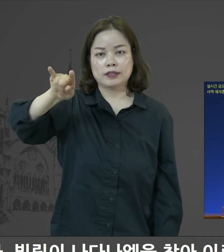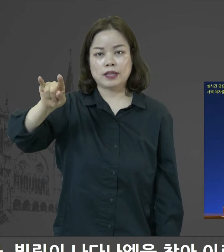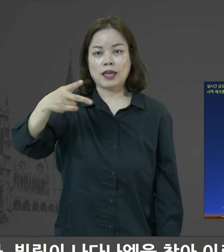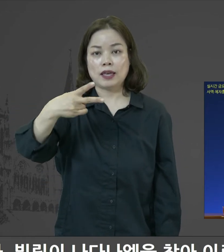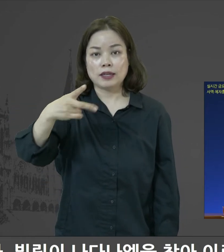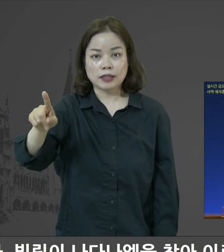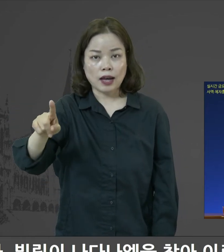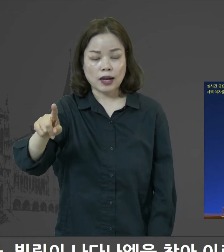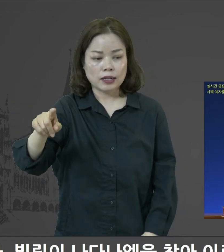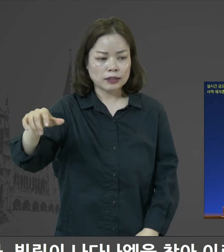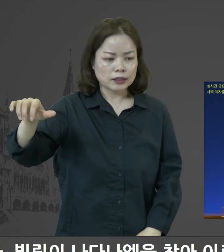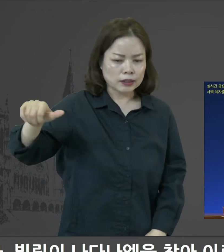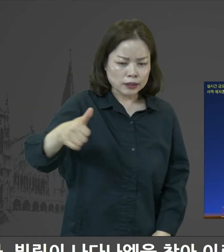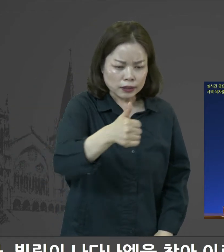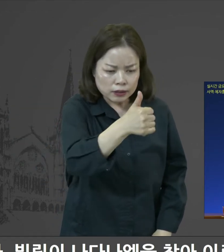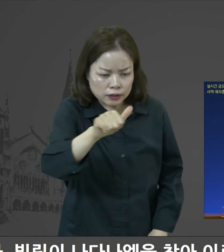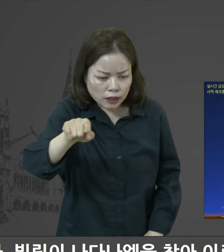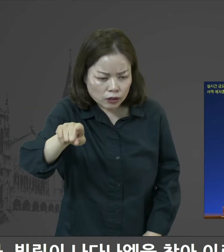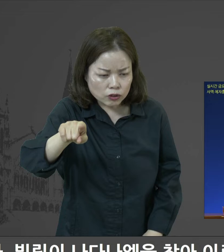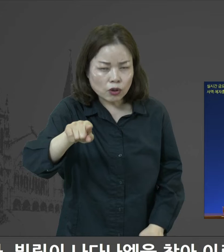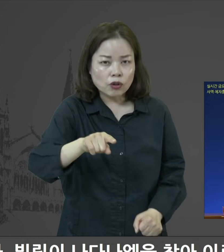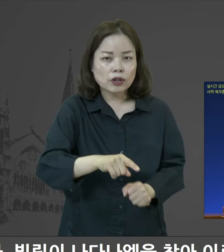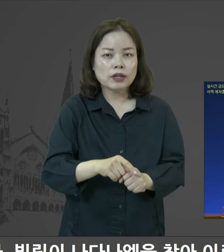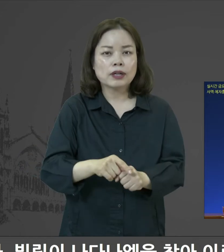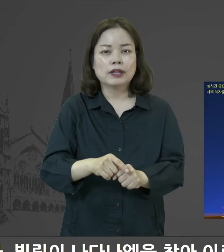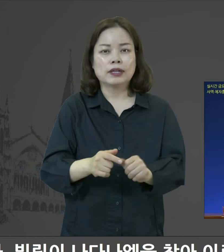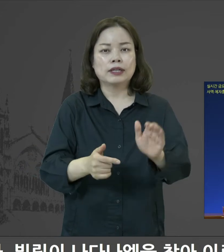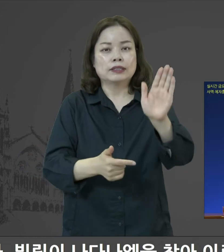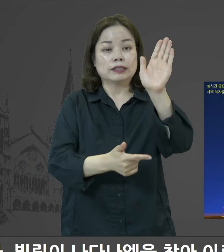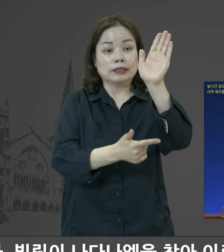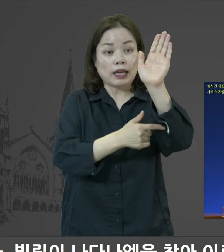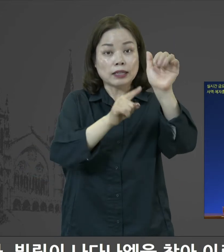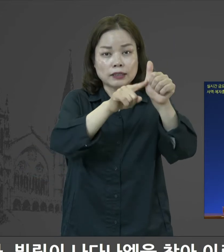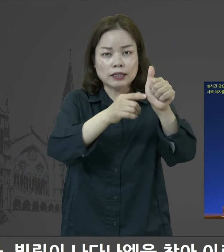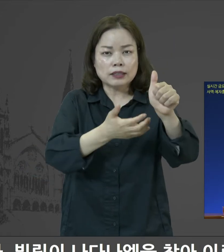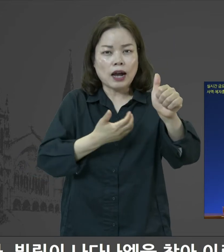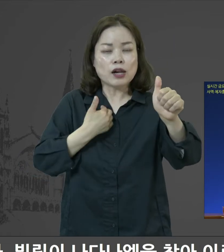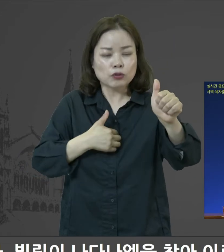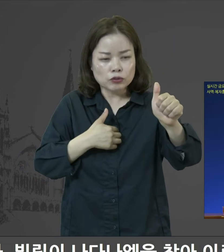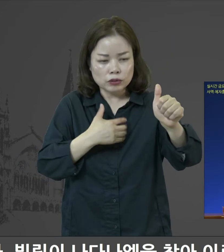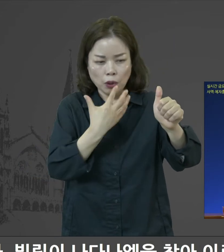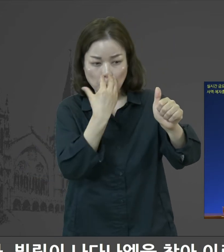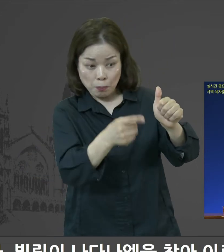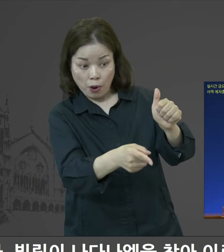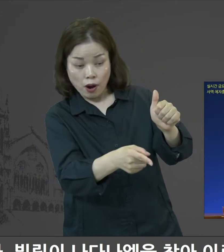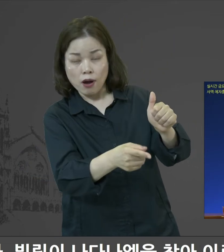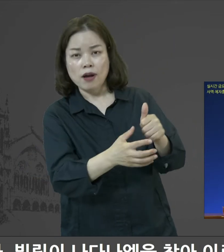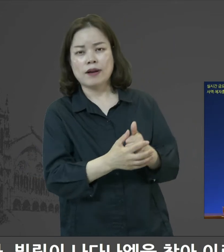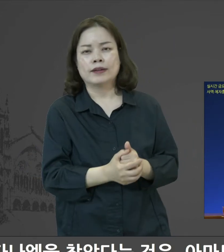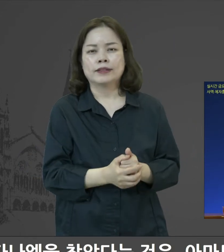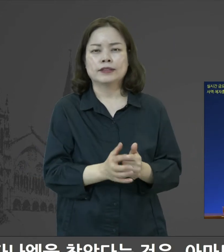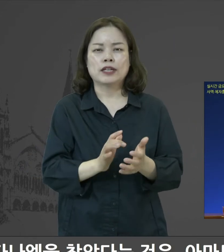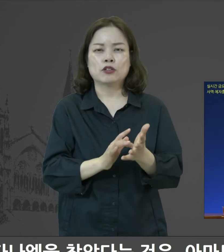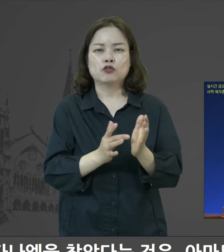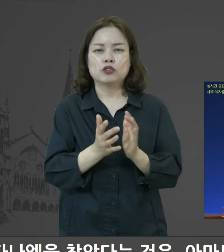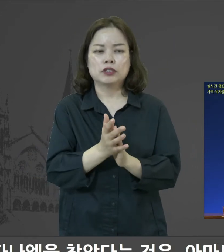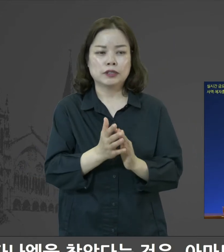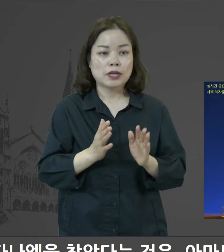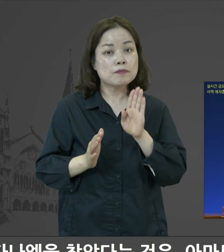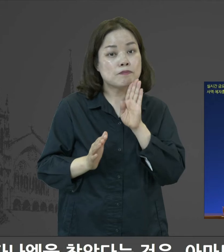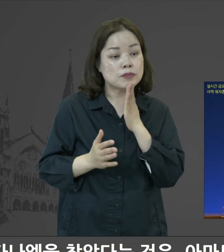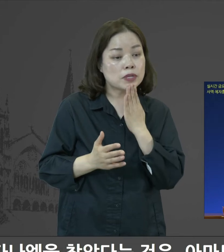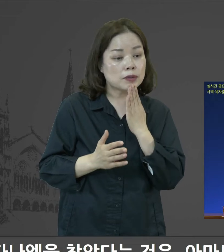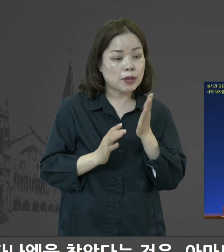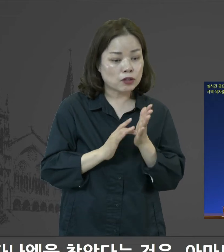지나다가 나다나엘을 전에 알고 있었는데 그 나다나엘이 있는 걸 본 겁니다. 그러니까 자기가 예수님을 만나고